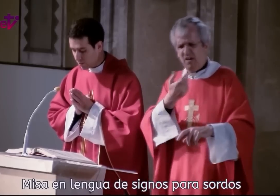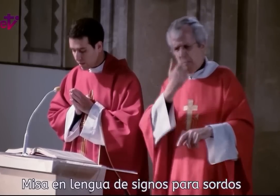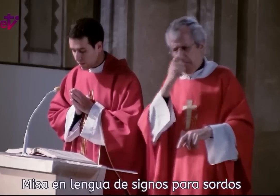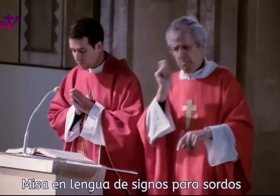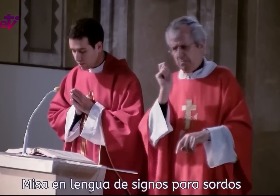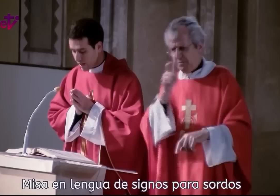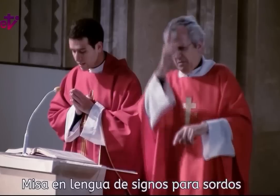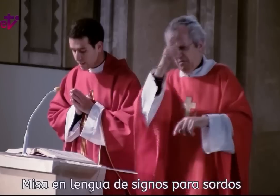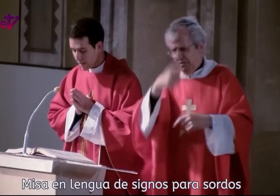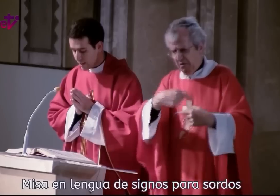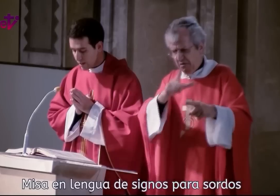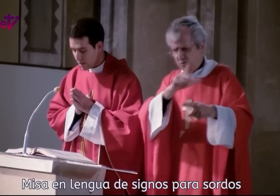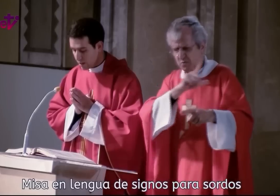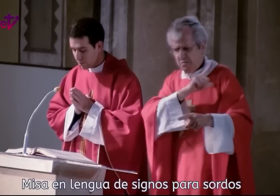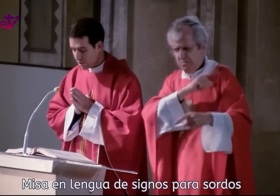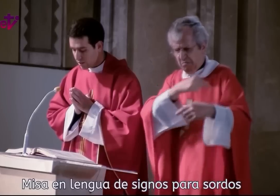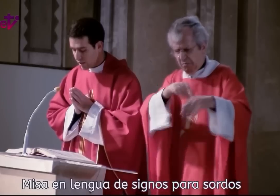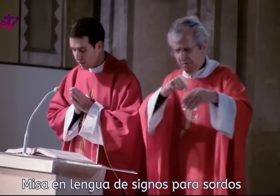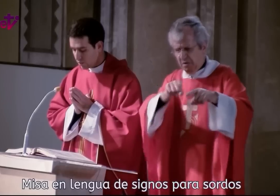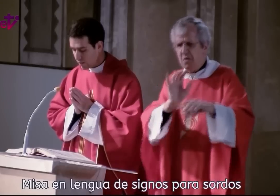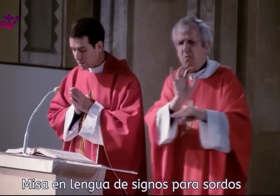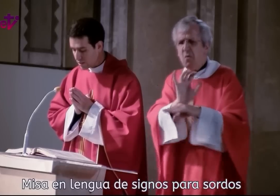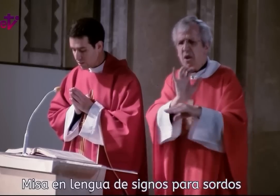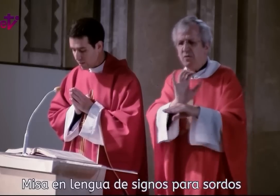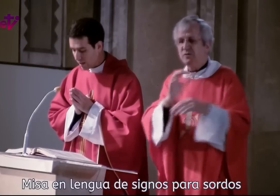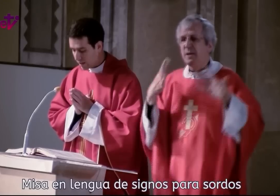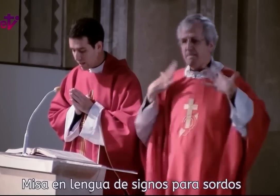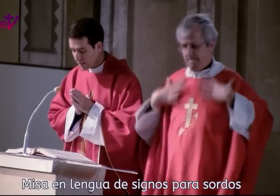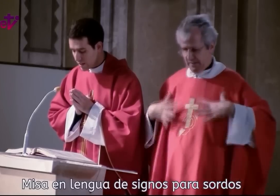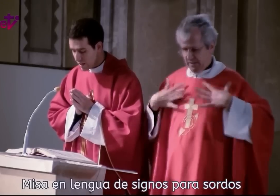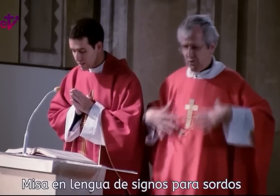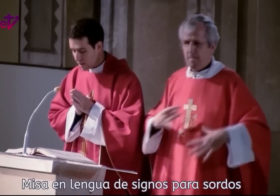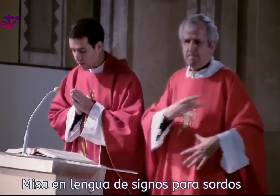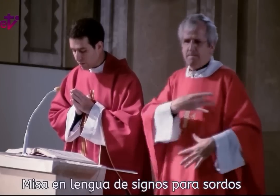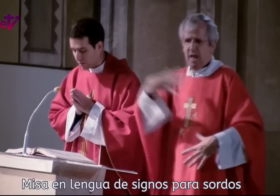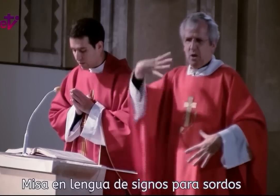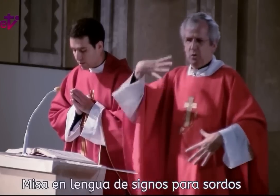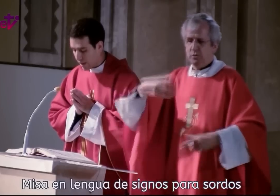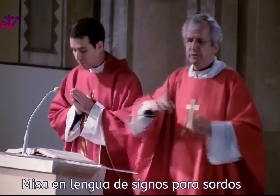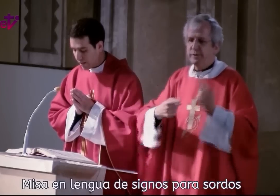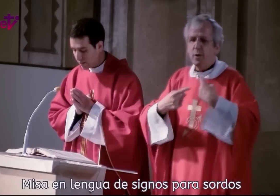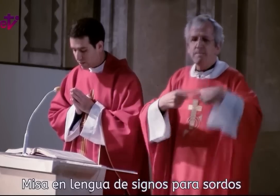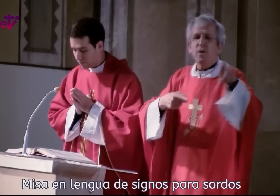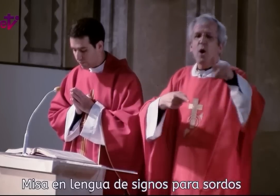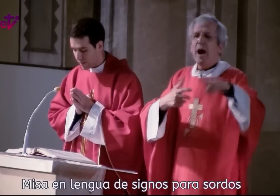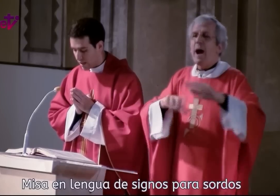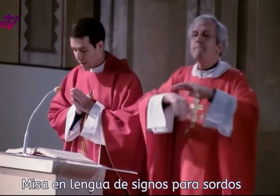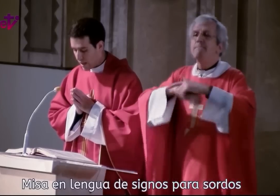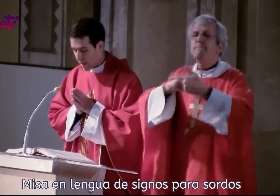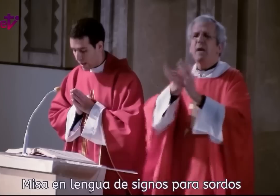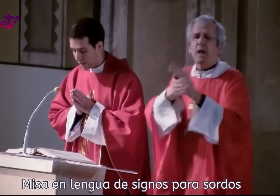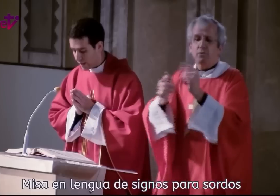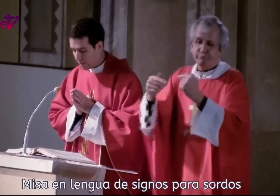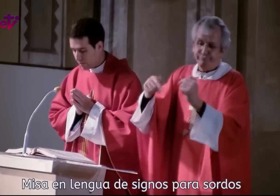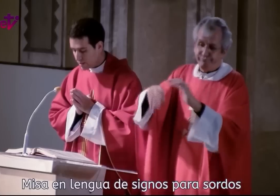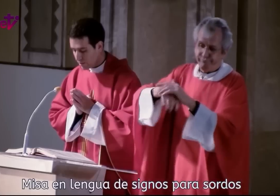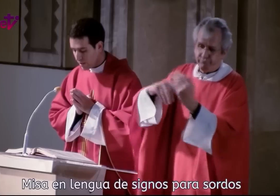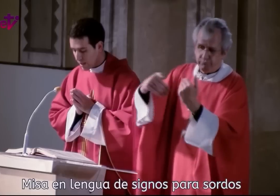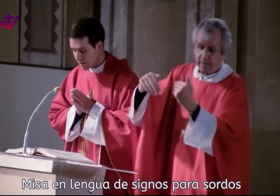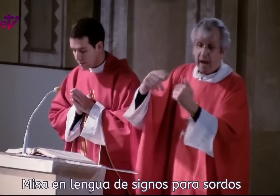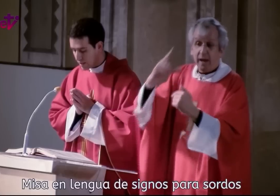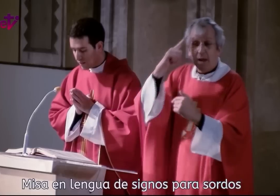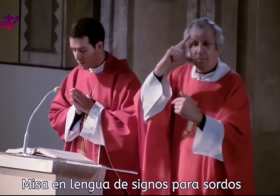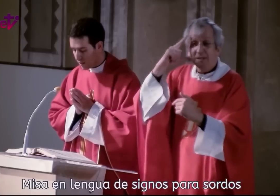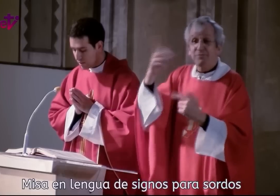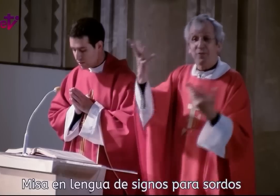después de burlarse de él, poniéndole una vestidura blanca, se lo remitió a Pilato. Aquel mismo